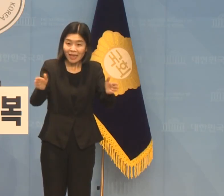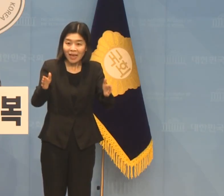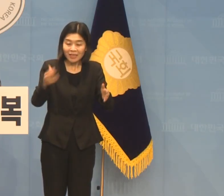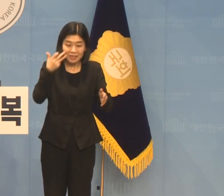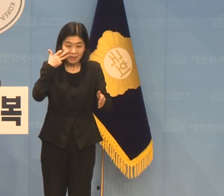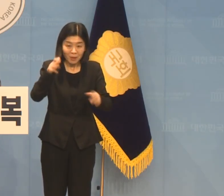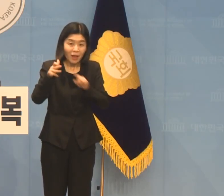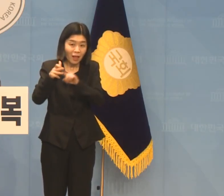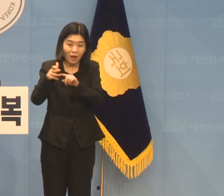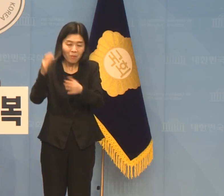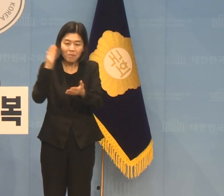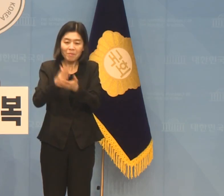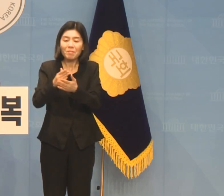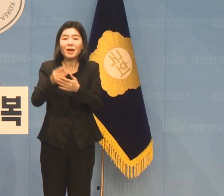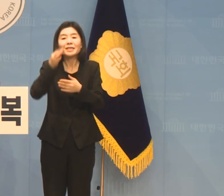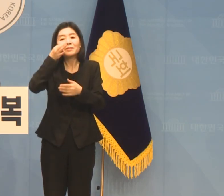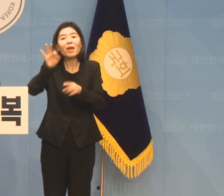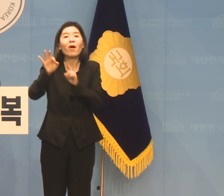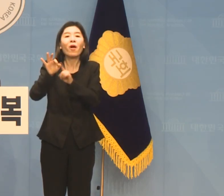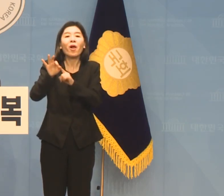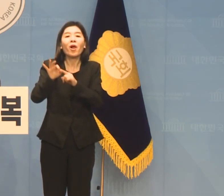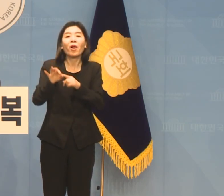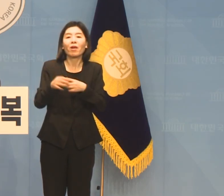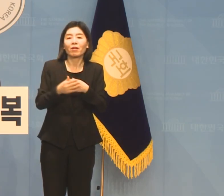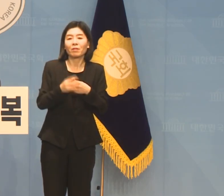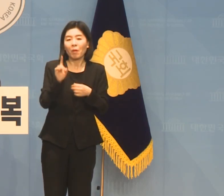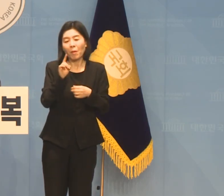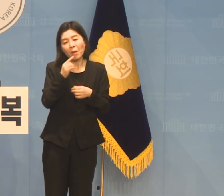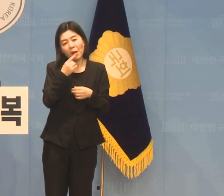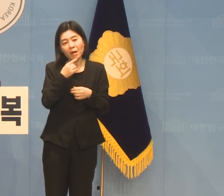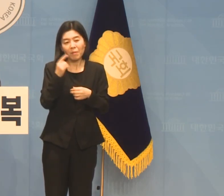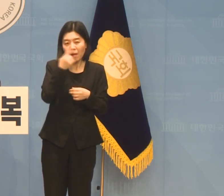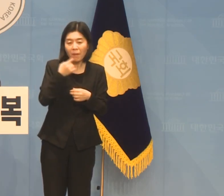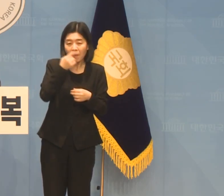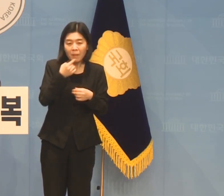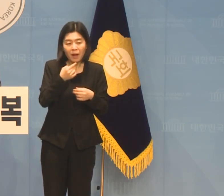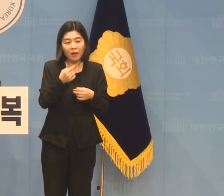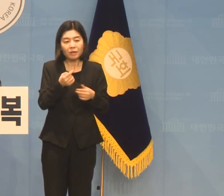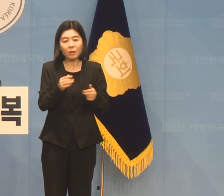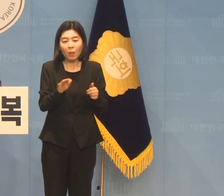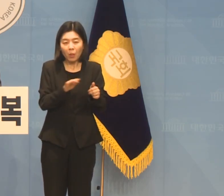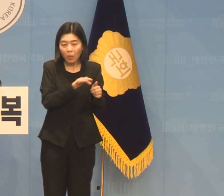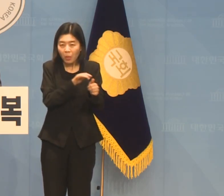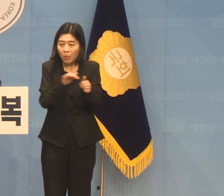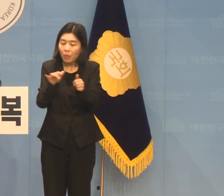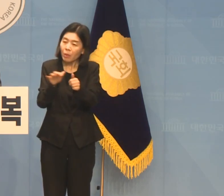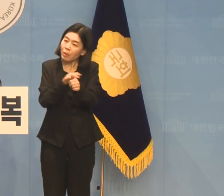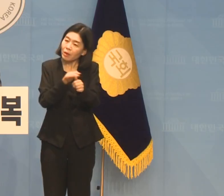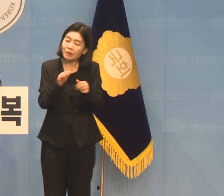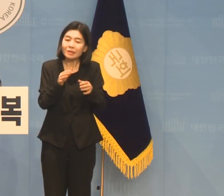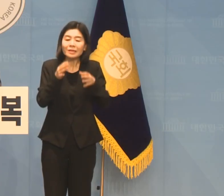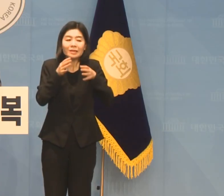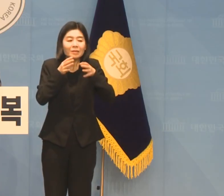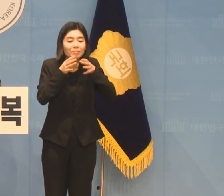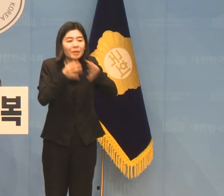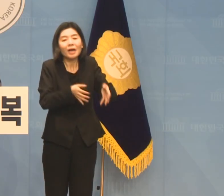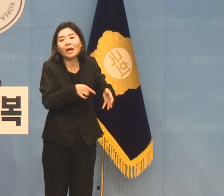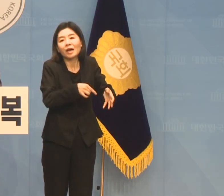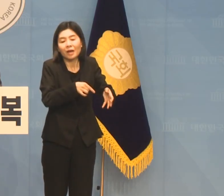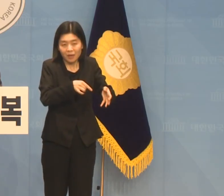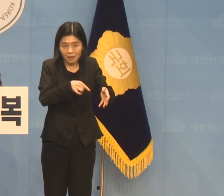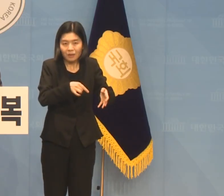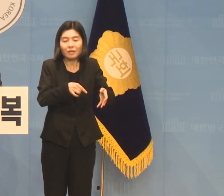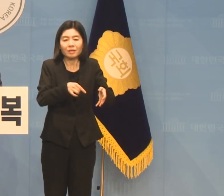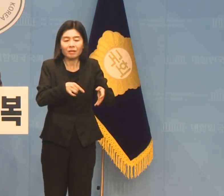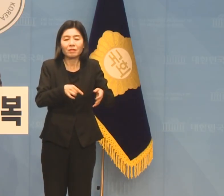줄여준다는 사탕발림으로 또 국민들의 눈을 현혹시키고 있는 속임수를 쓰고 있는 것입니다. 이것이 지금